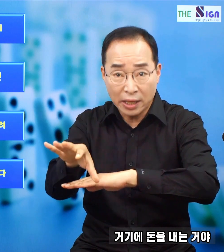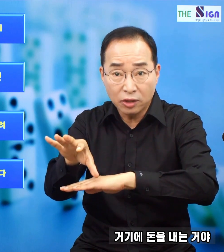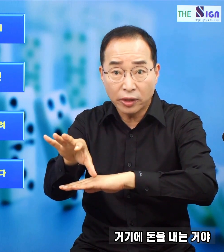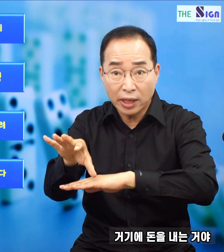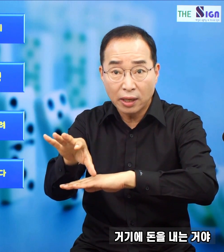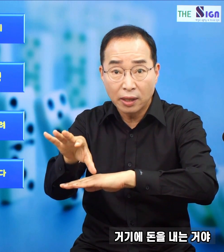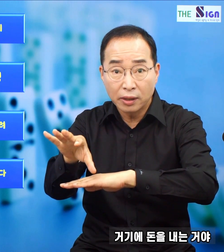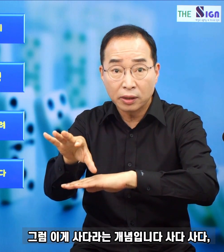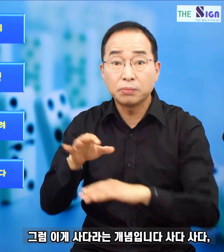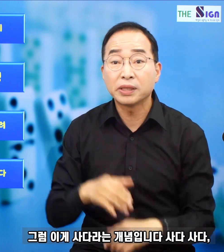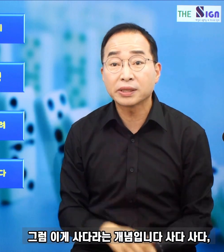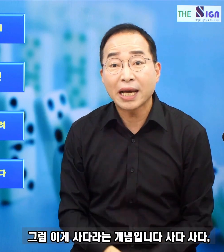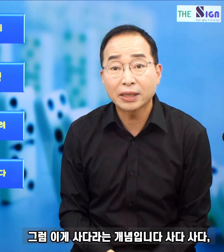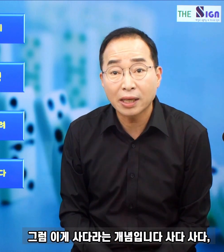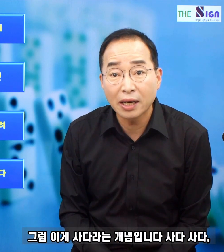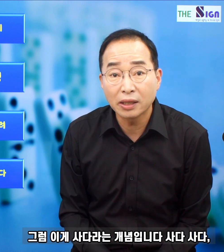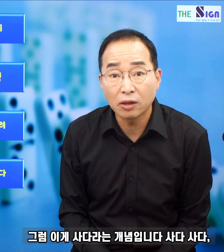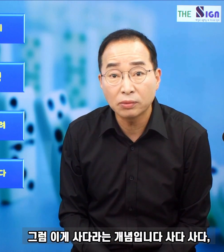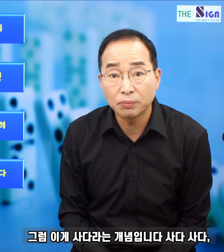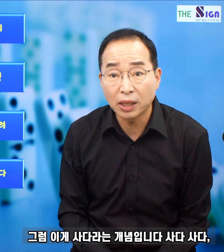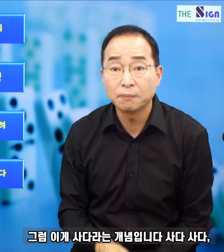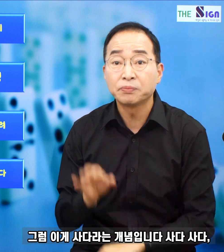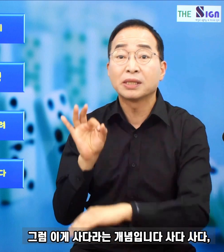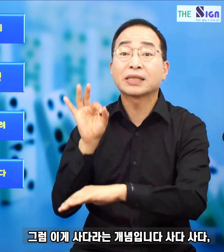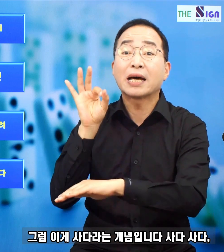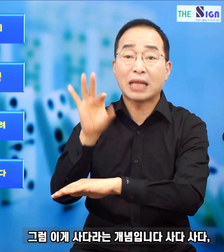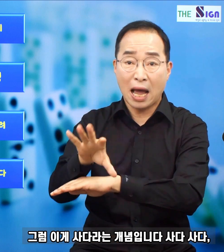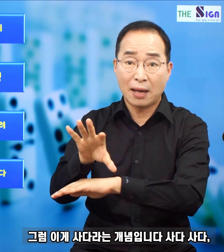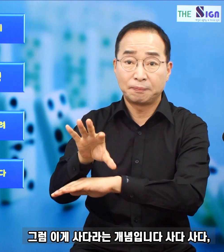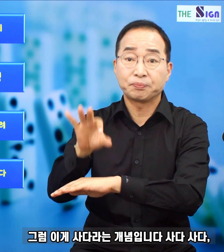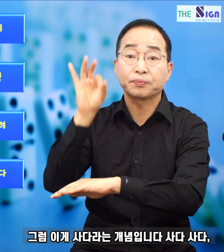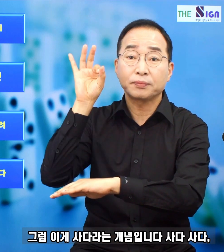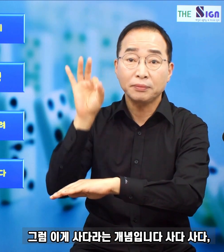거야. 그럼 이게 사다라는 개념이 됩니다. 사다.